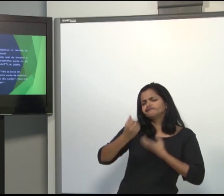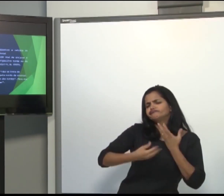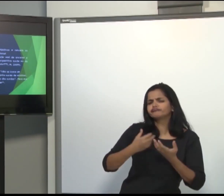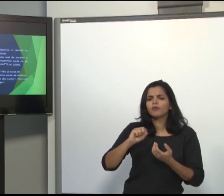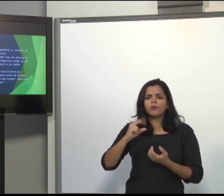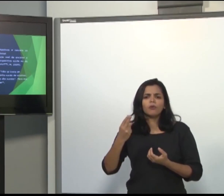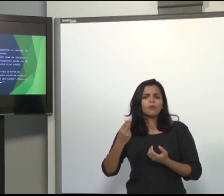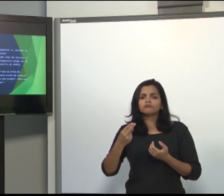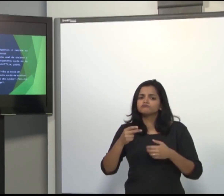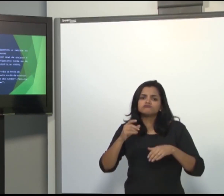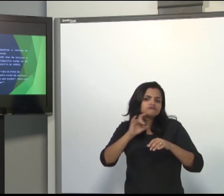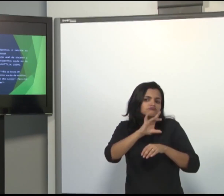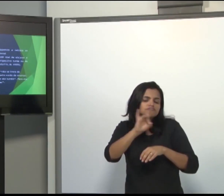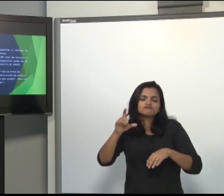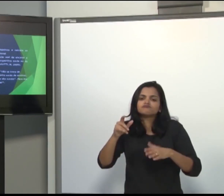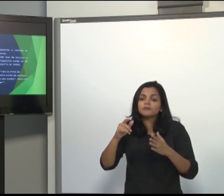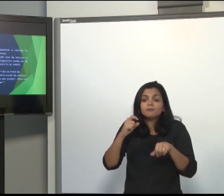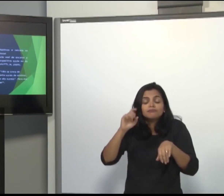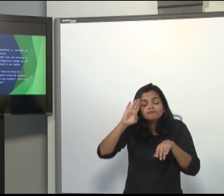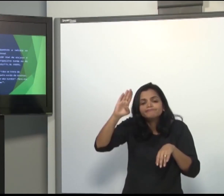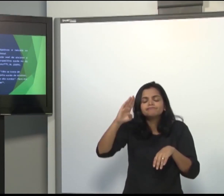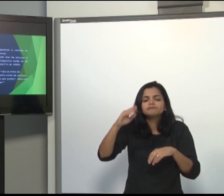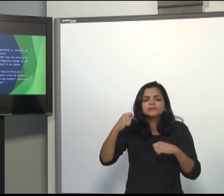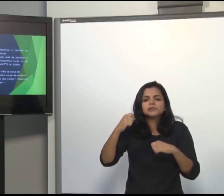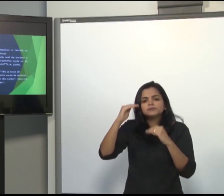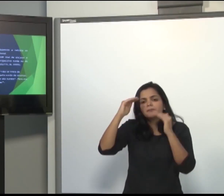bem como com a produção da língua de sinais. Então, é